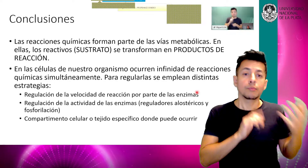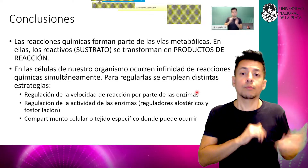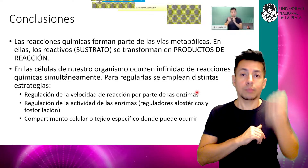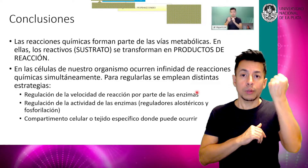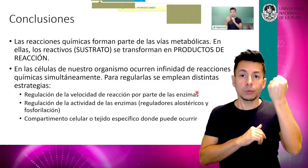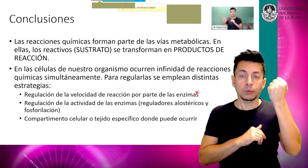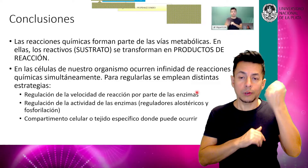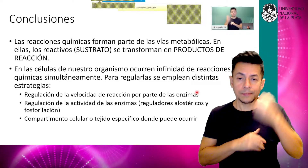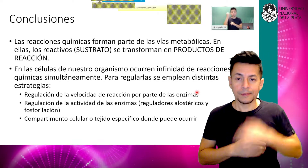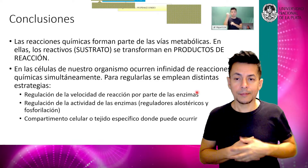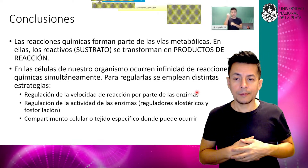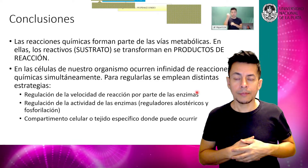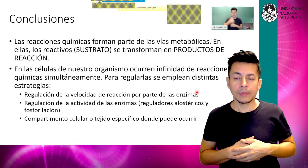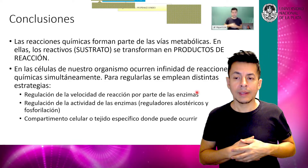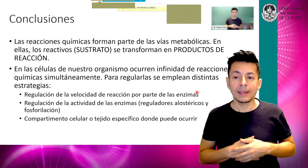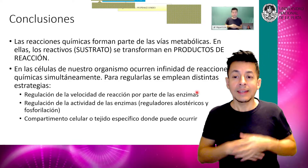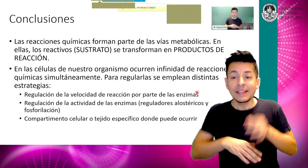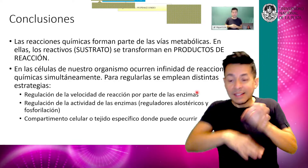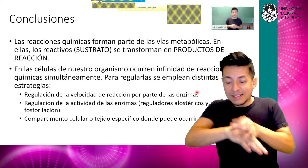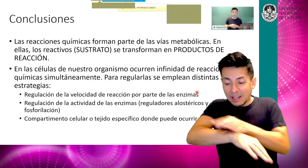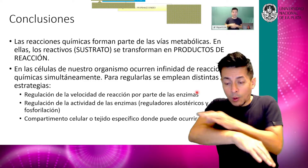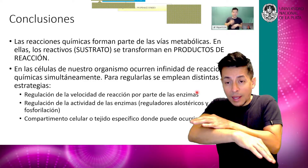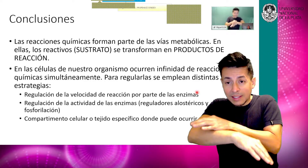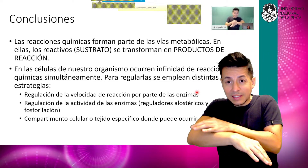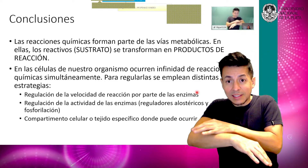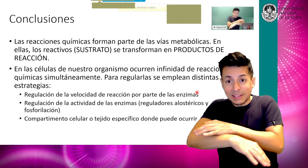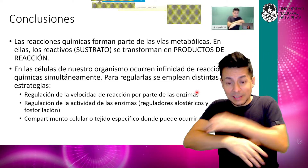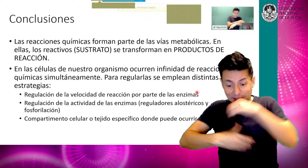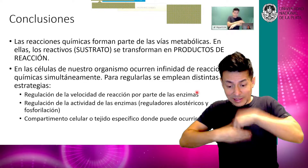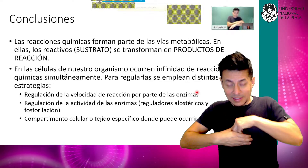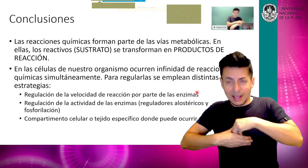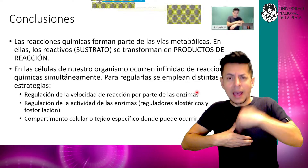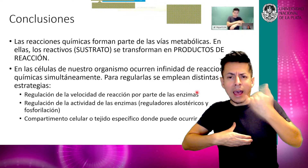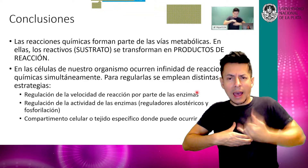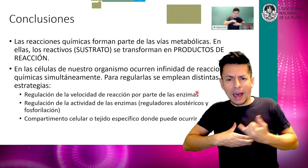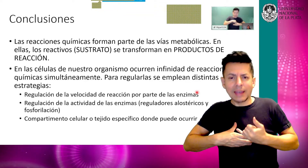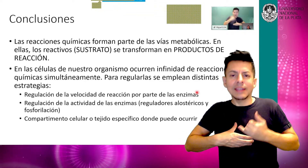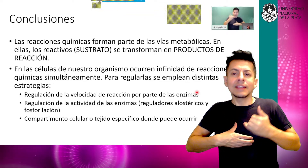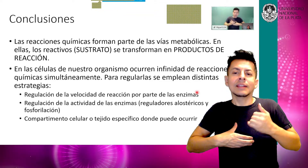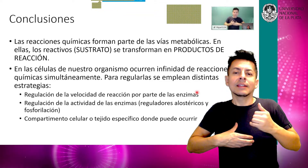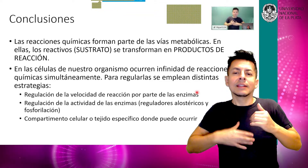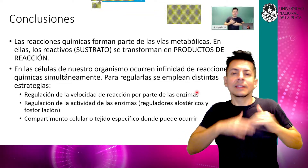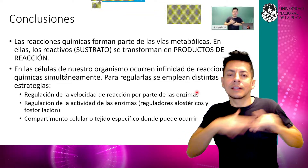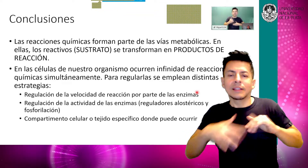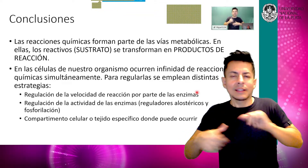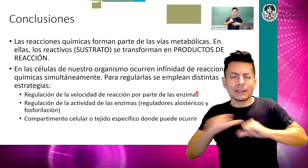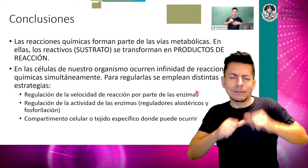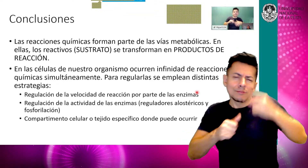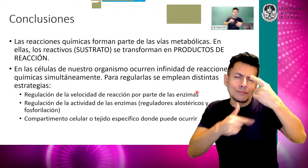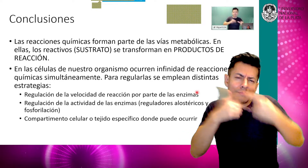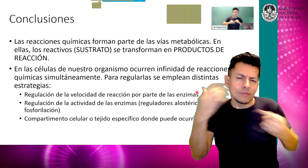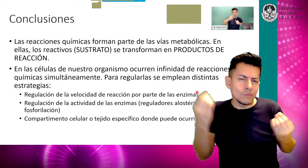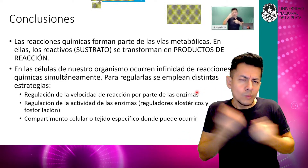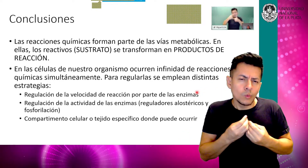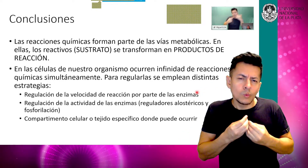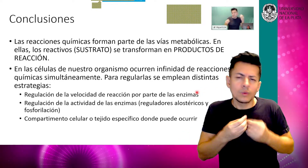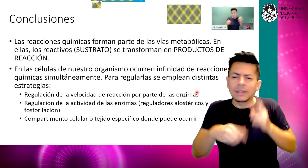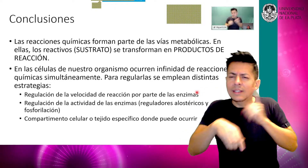En las células de nuestro organismo ocurren infinidad de reacciones químicas a la vez, es decir,